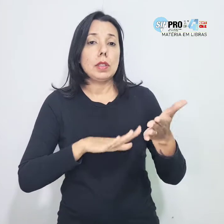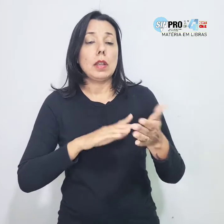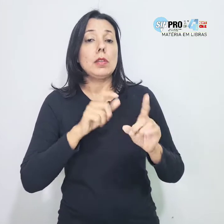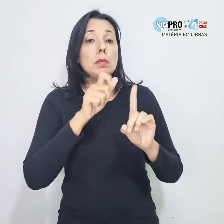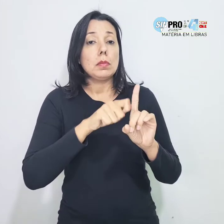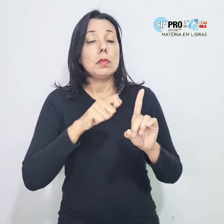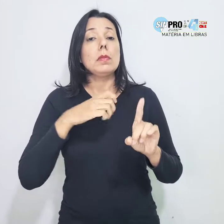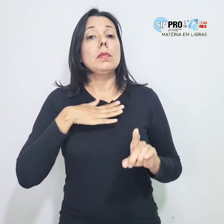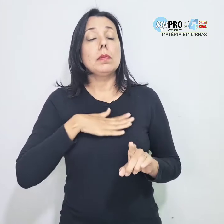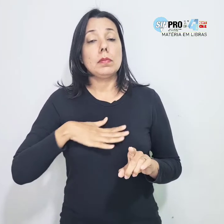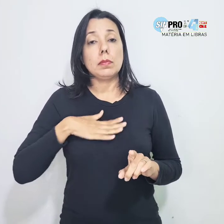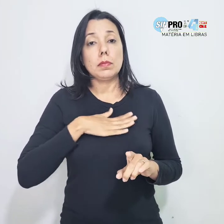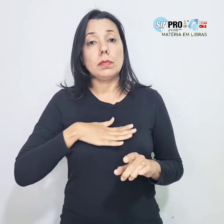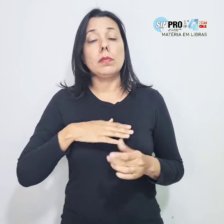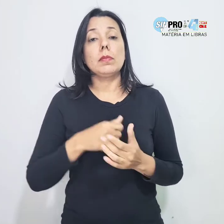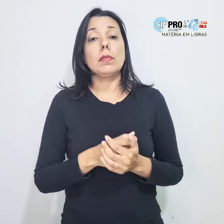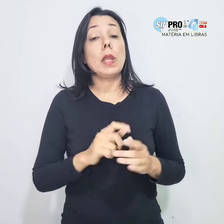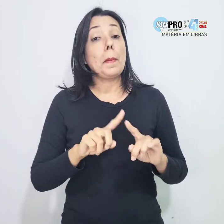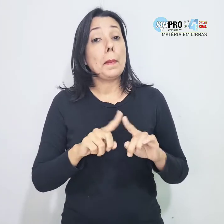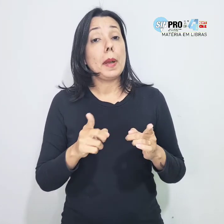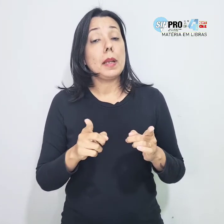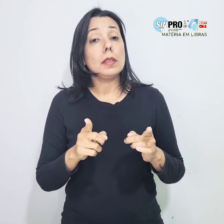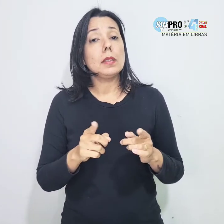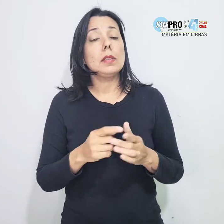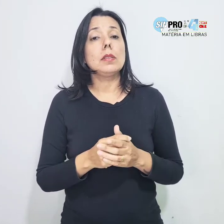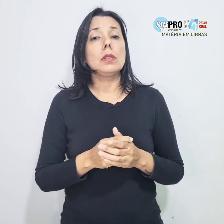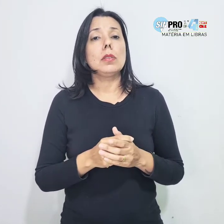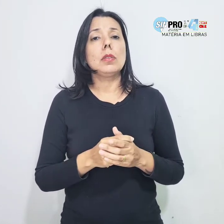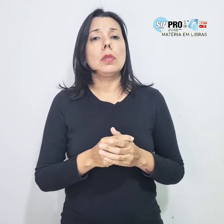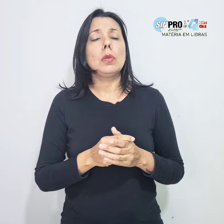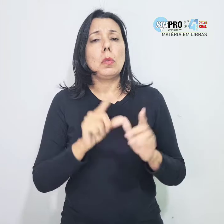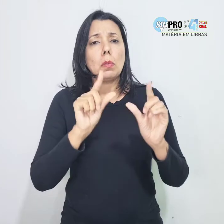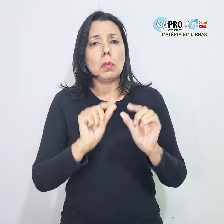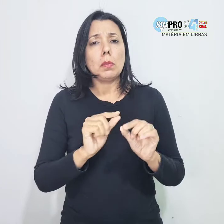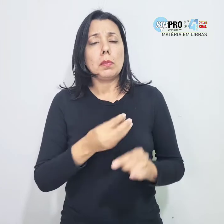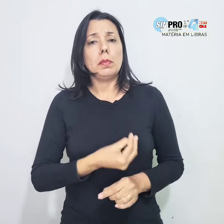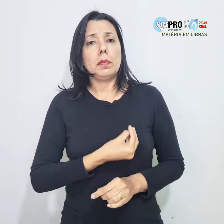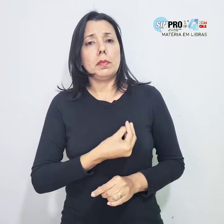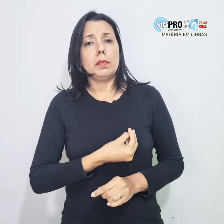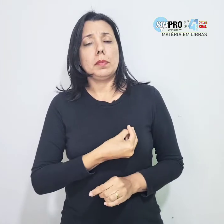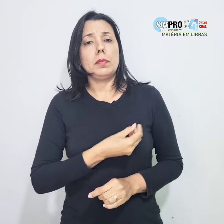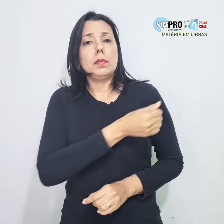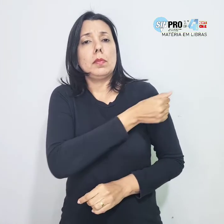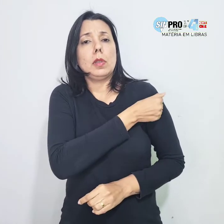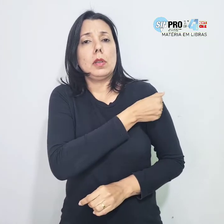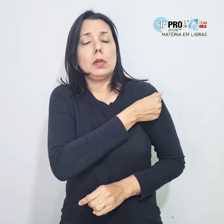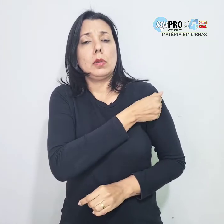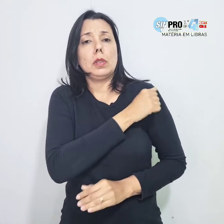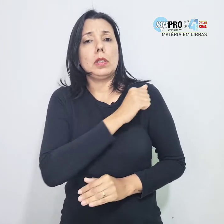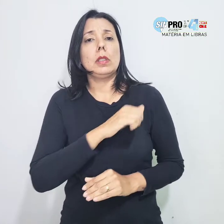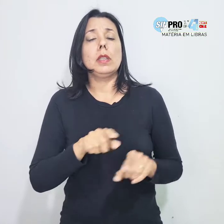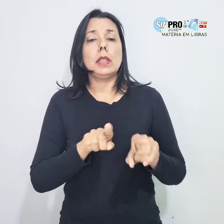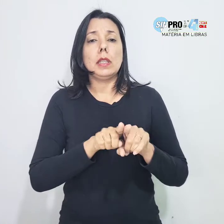agosto, mas com relato de pouca presença de alunos e processos na justiça